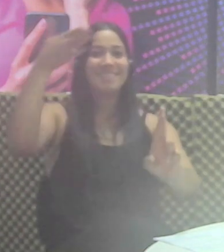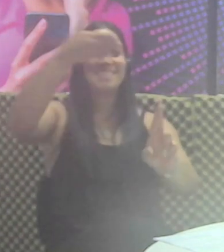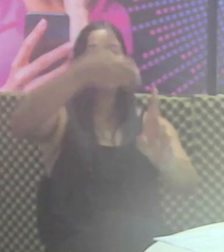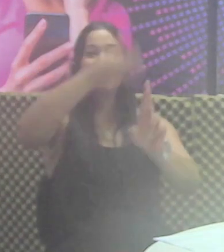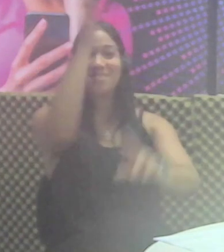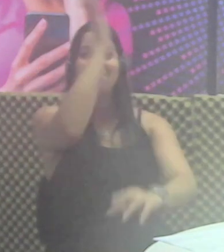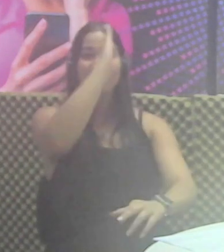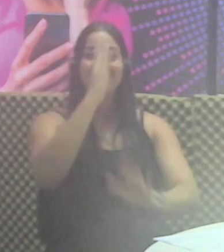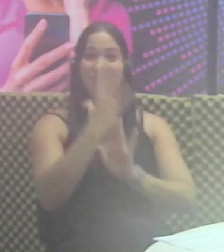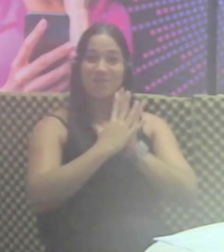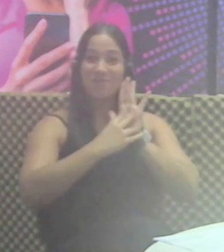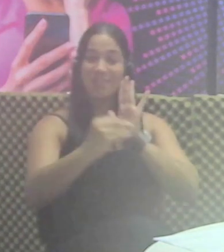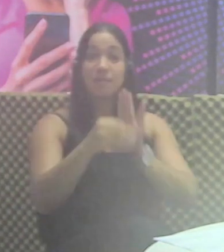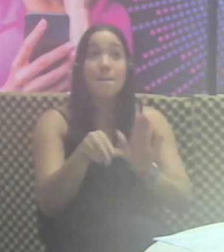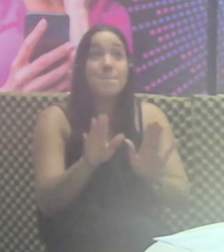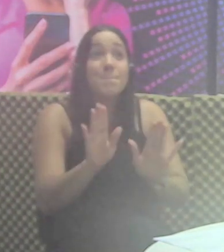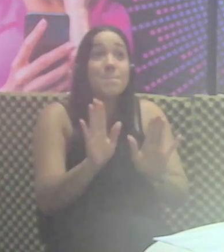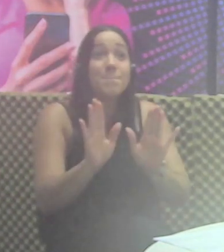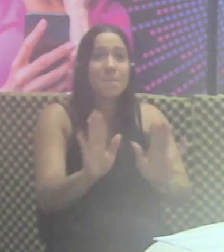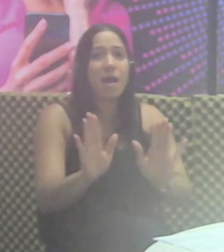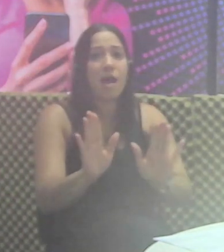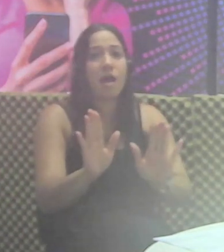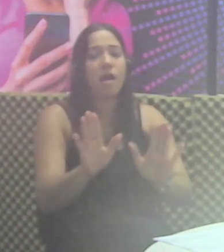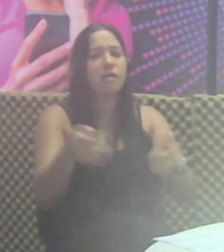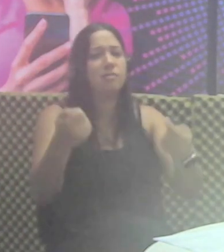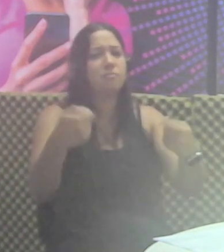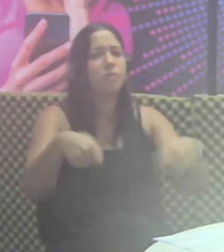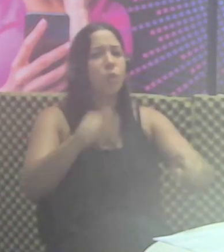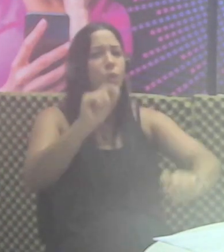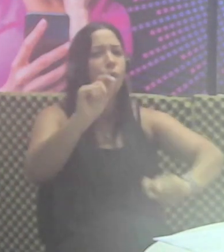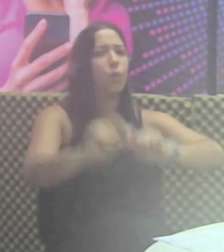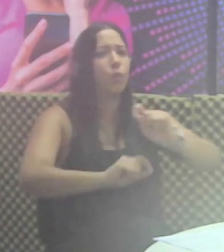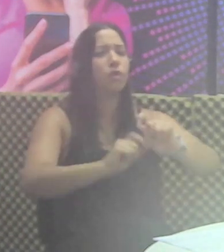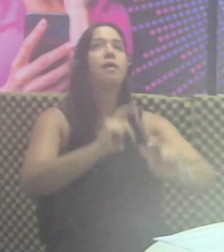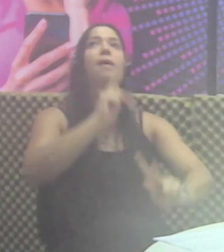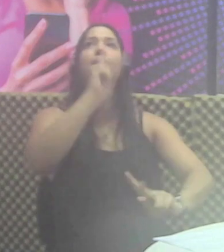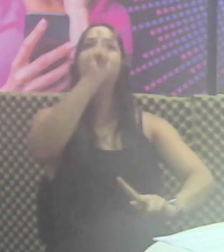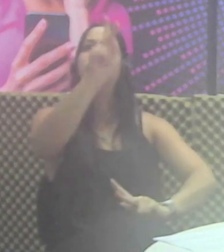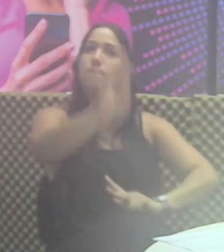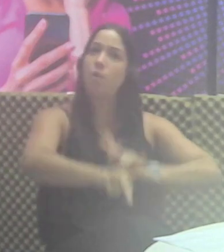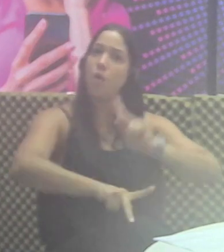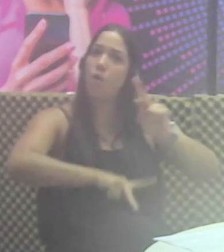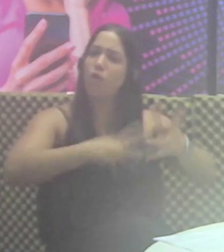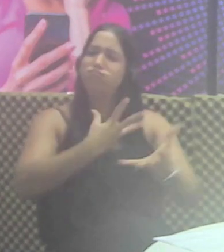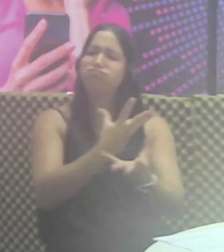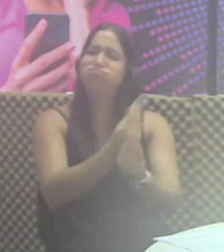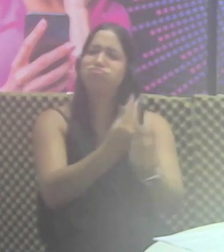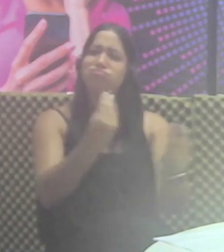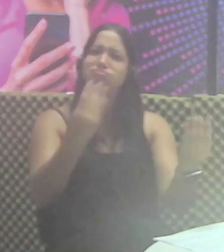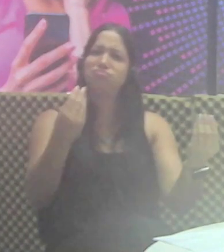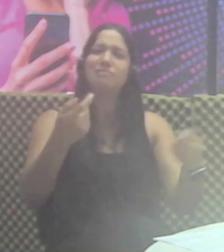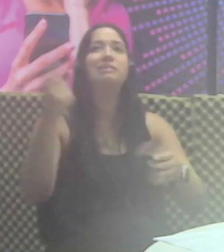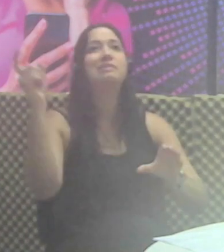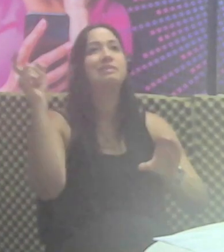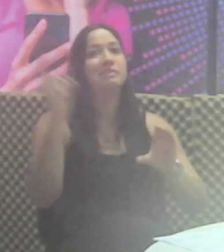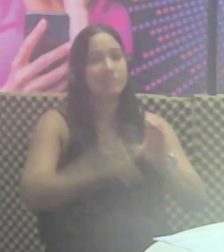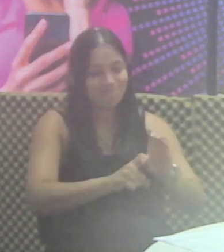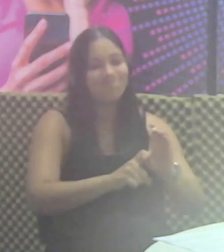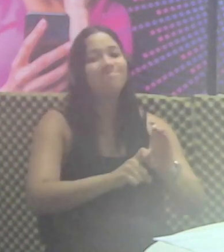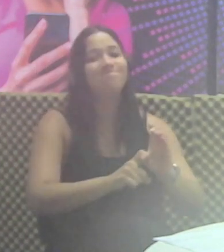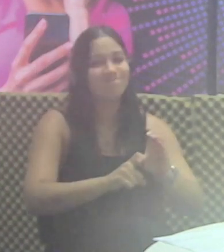país. Só que a gente precisa, temos uma população grande e dependemos muito, muito